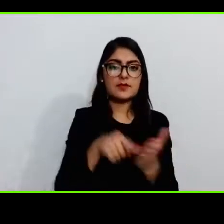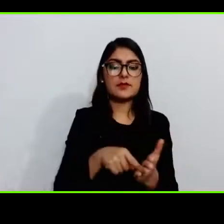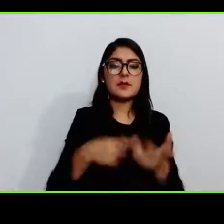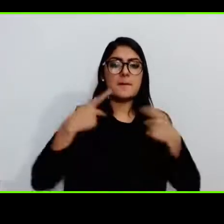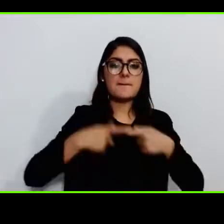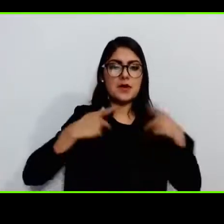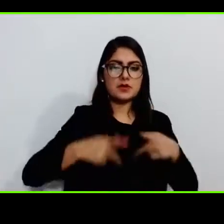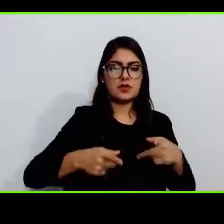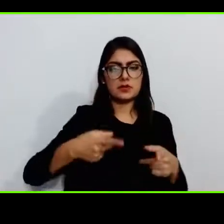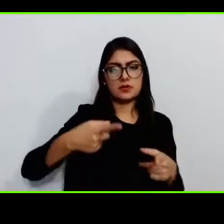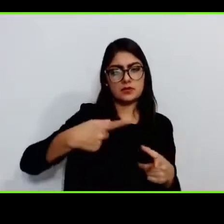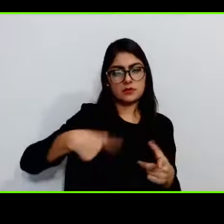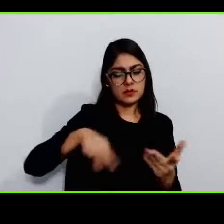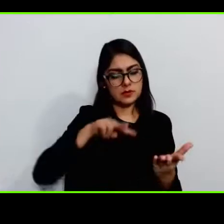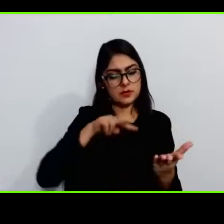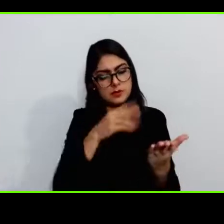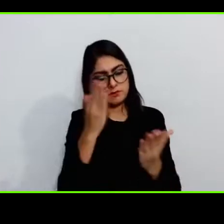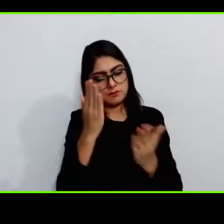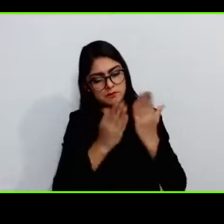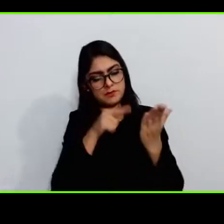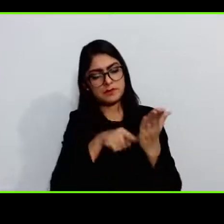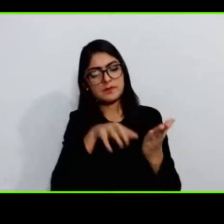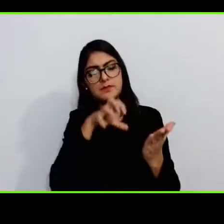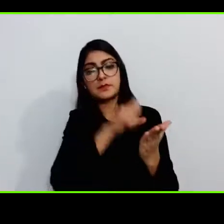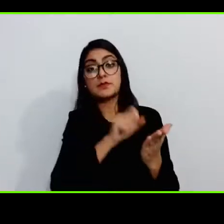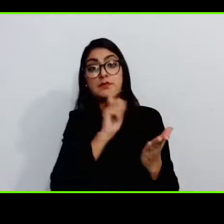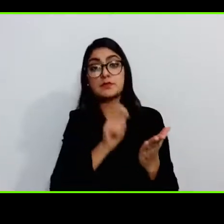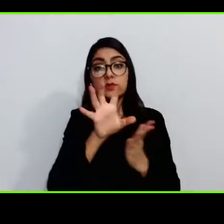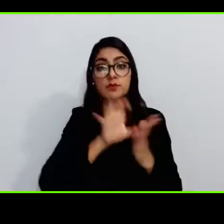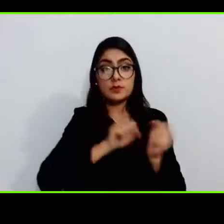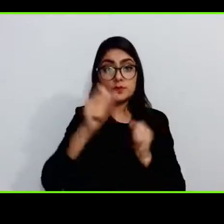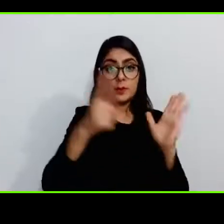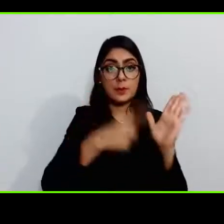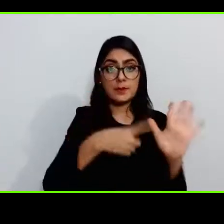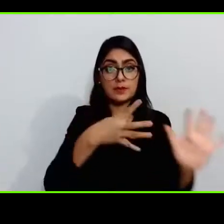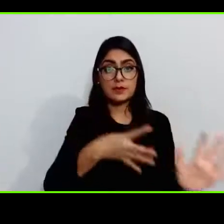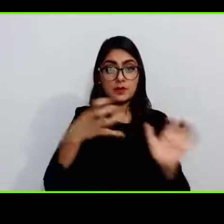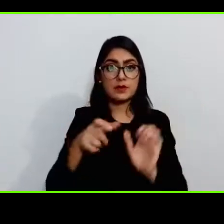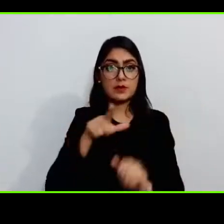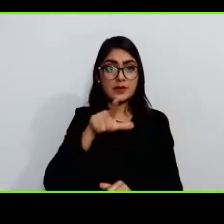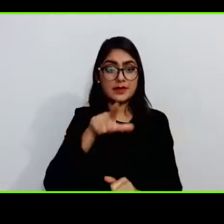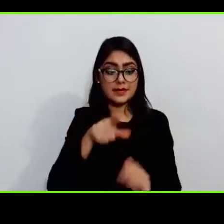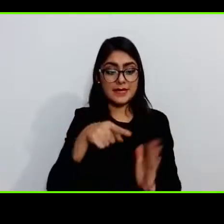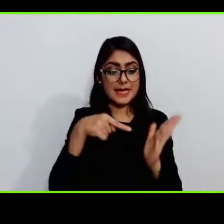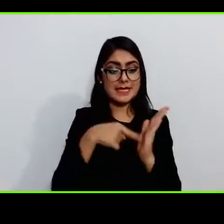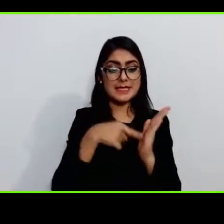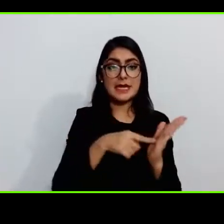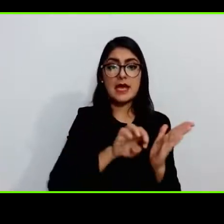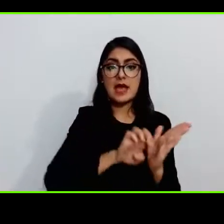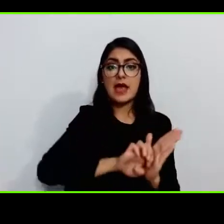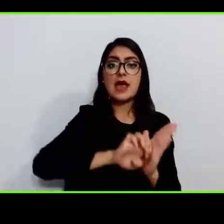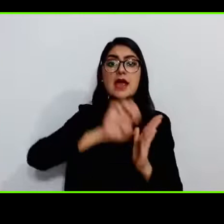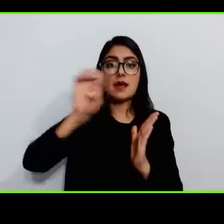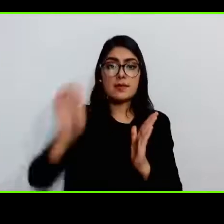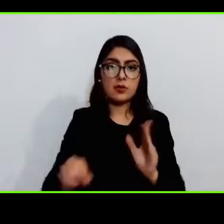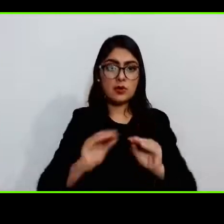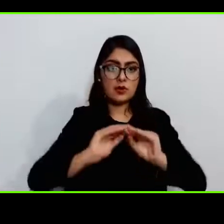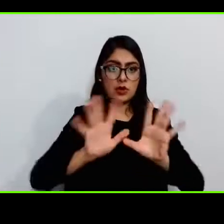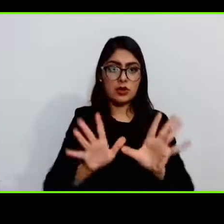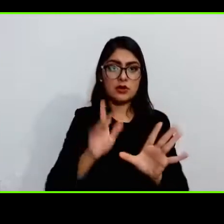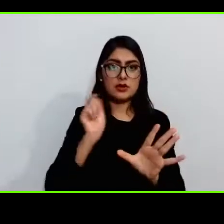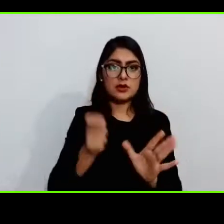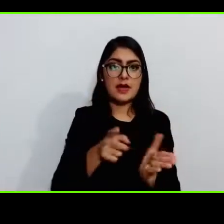derecho, que la Constitución de 1917 fue un ejemplo temprano de una Constitución con